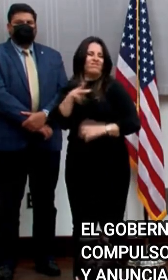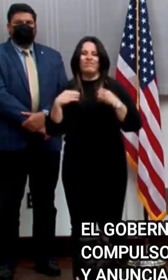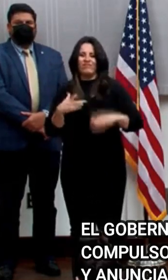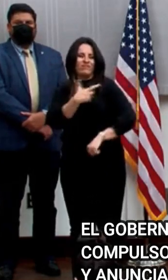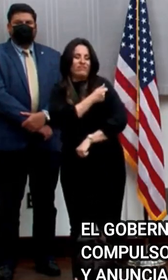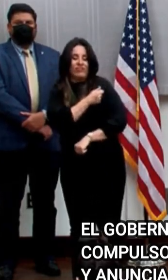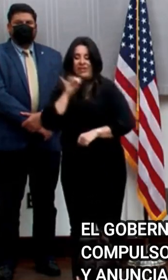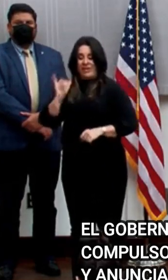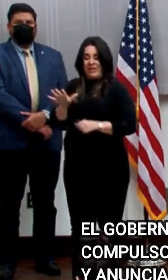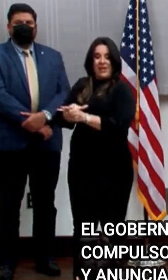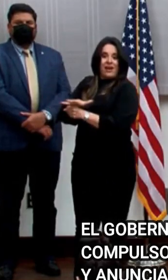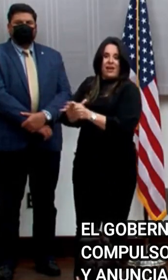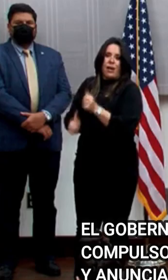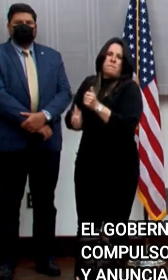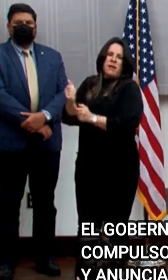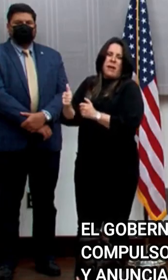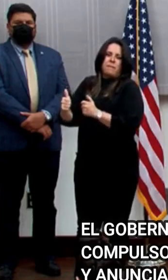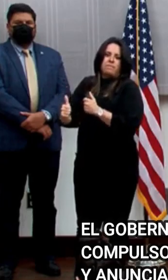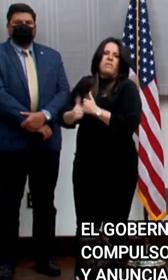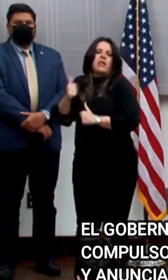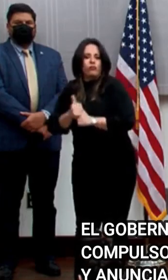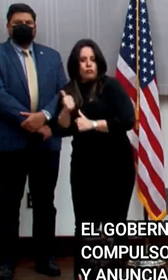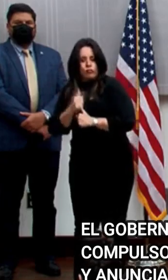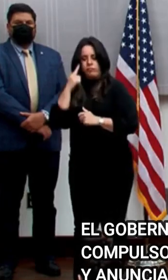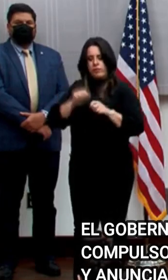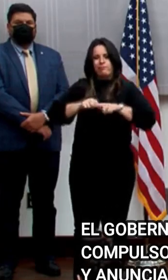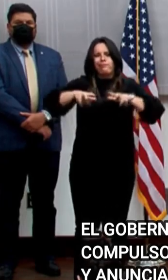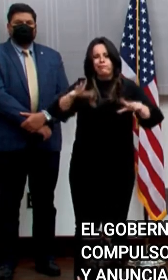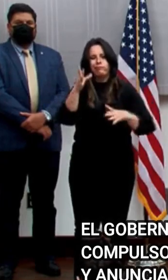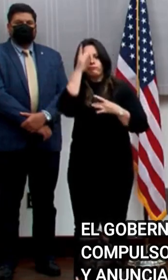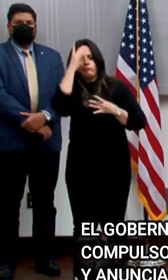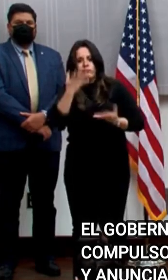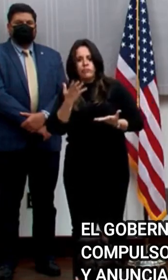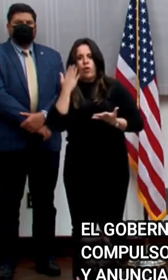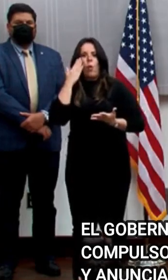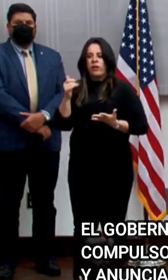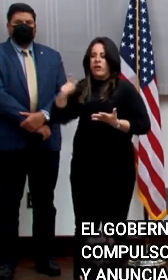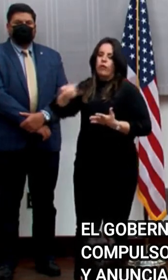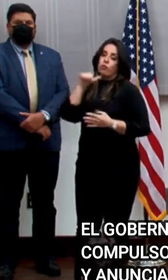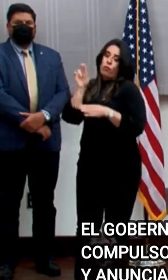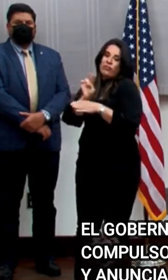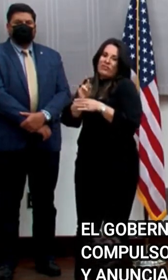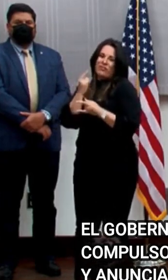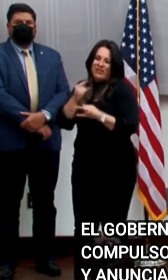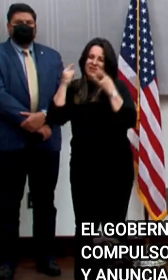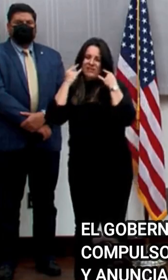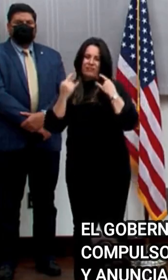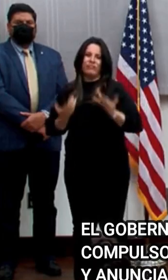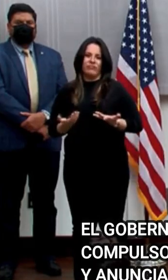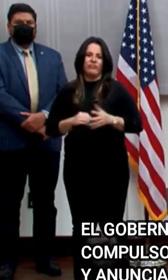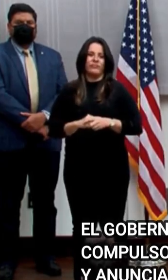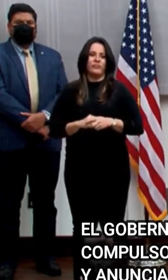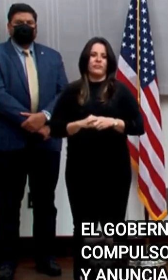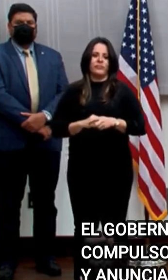prueba de vacunación o prueba negativa de kobe 19 el gobernador resaltó que los establecimientos que no cumplan con